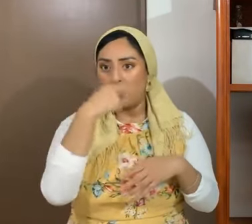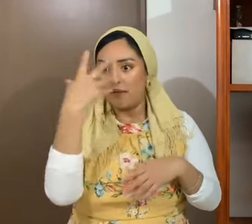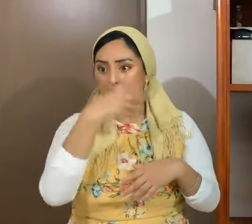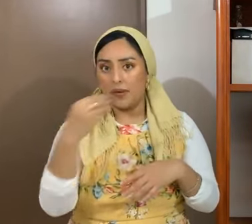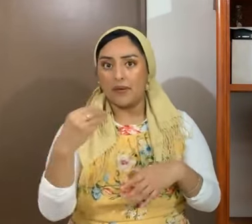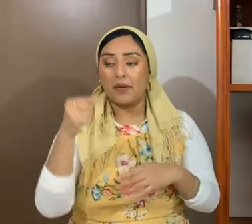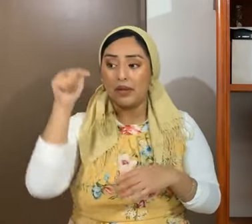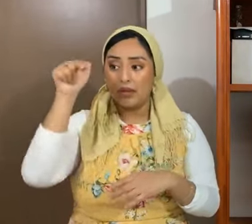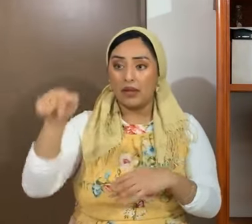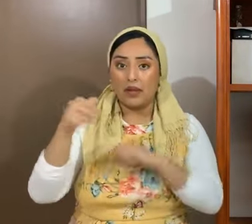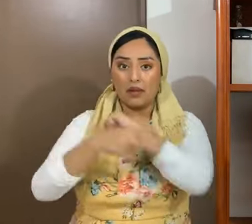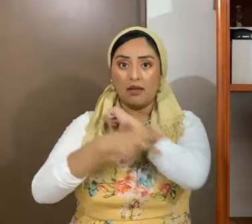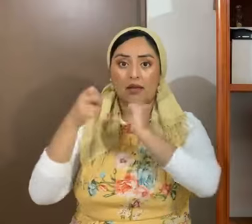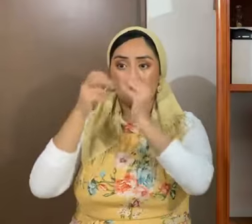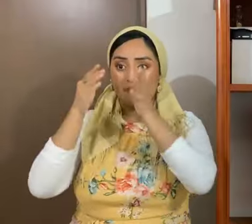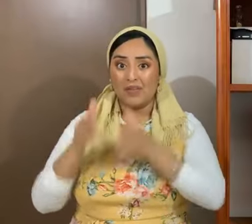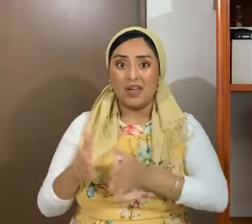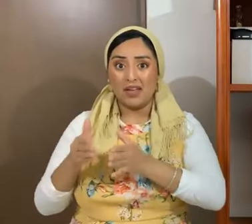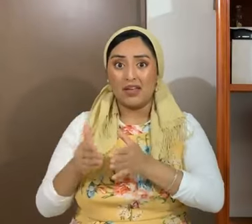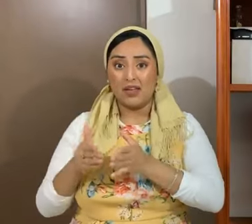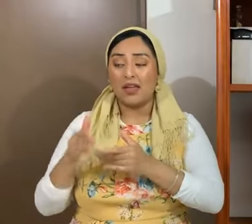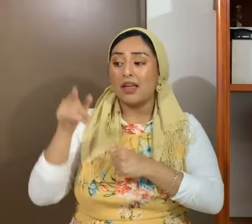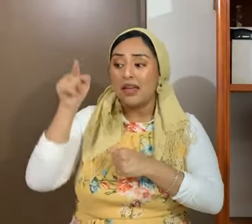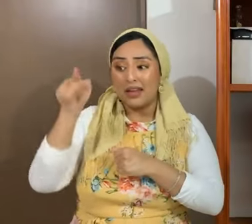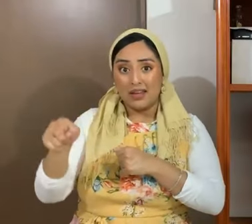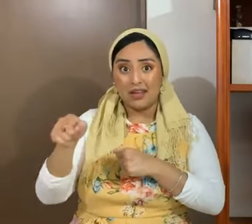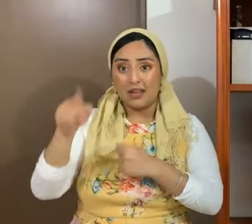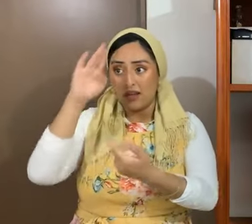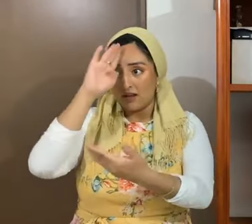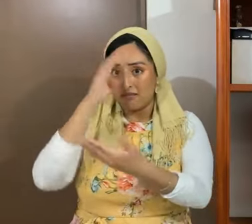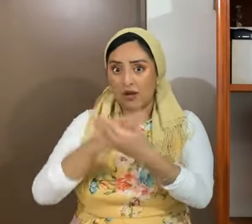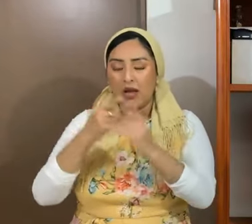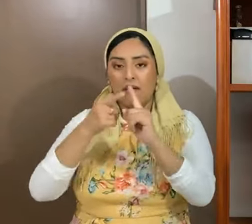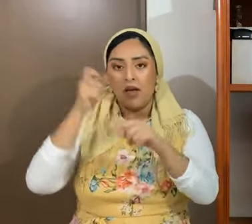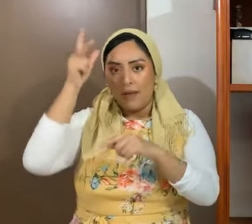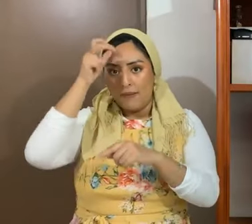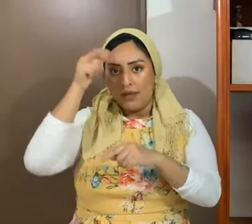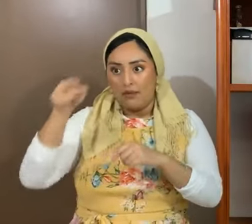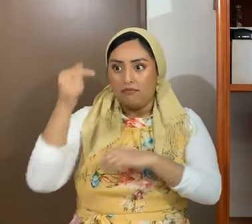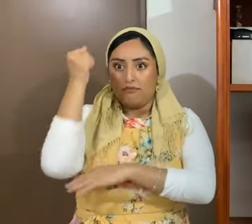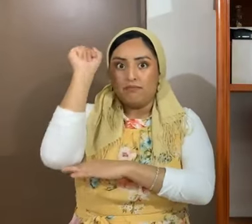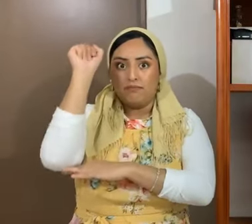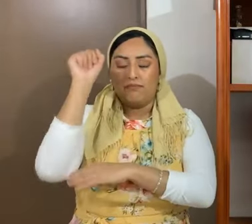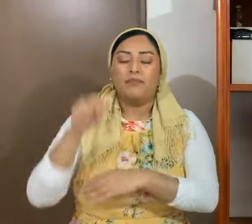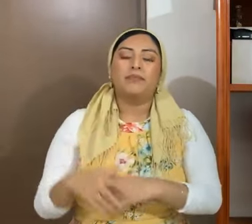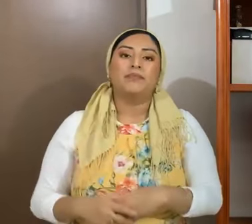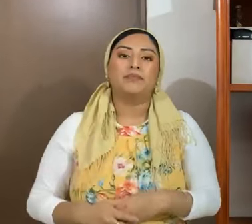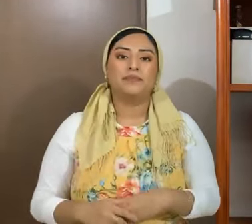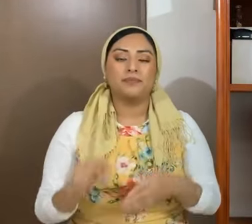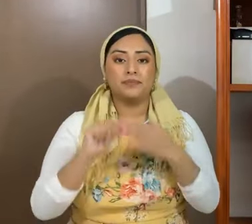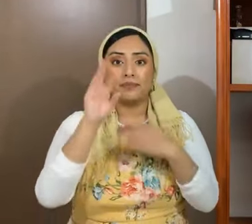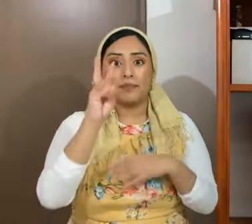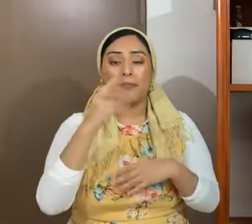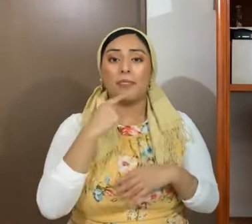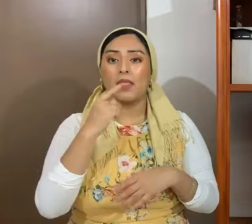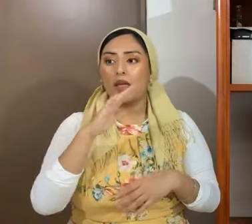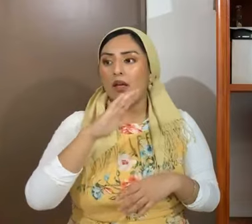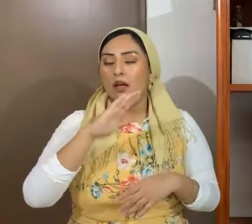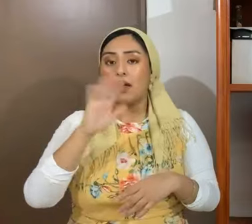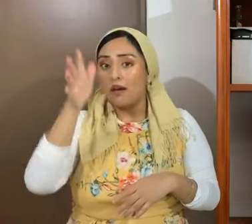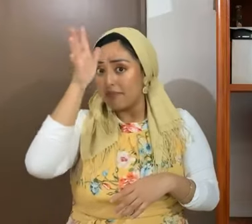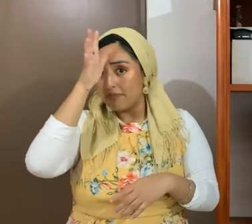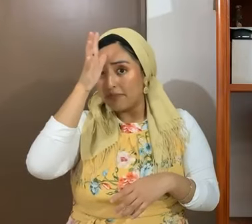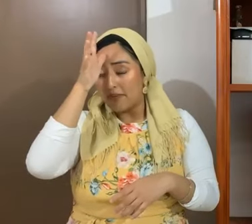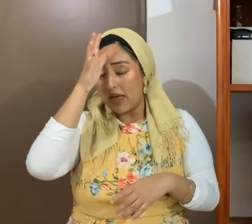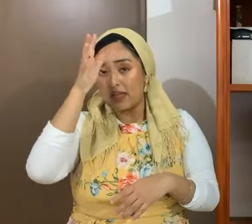que era un usurpador y que era hijo de Hasatán porque se rebeló. Verso 6 dice, y su